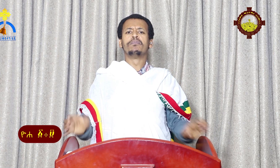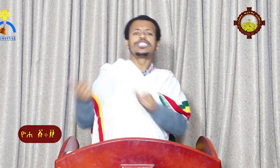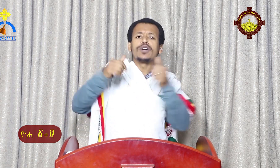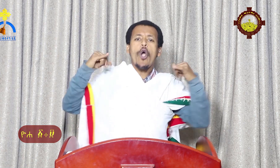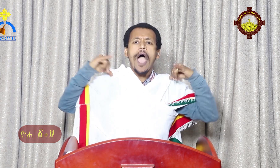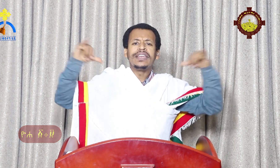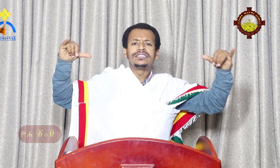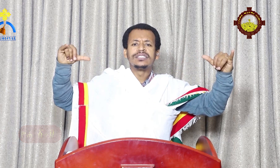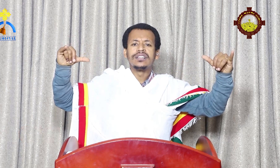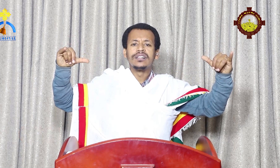መጥመቀ ዮሐንስ